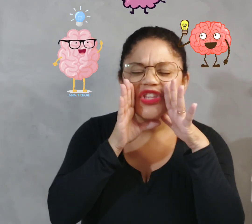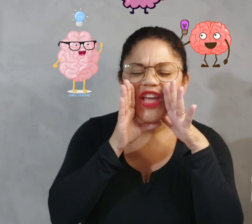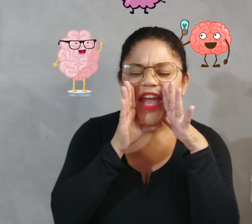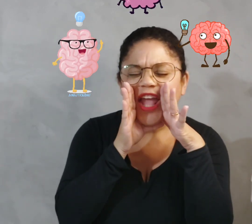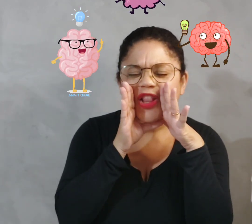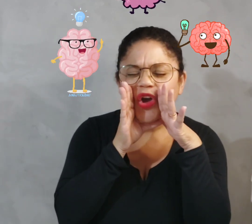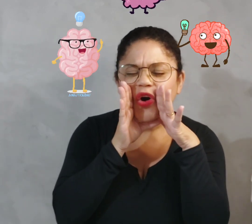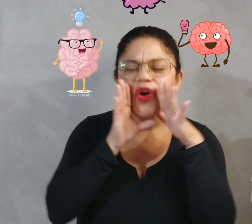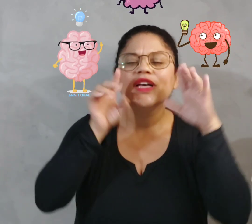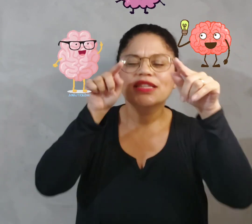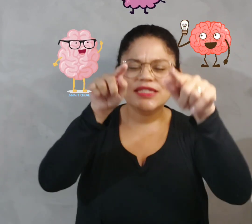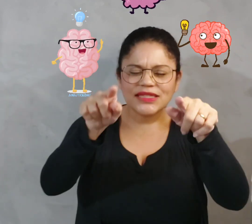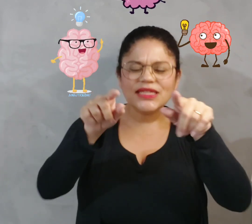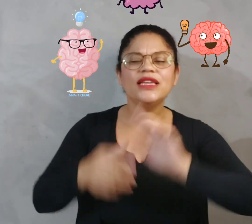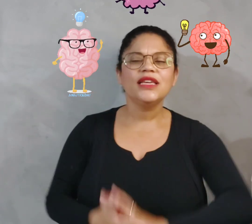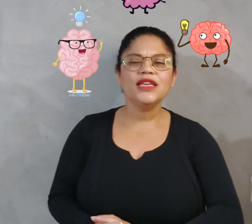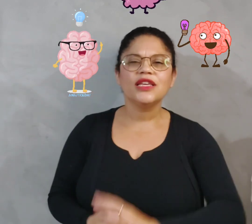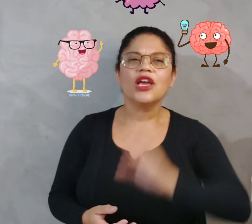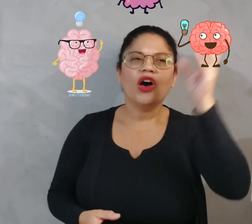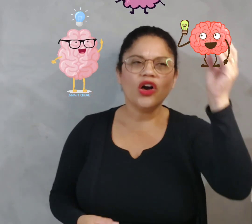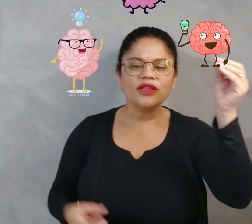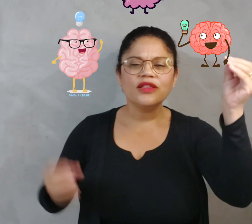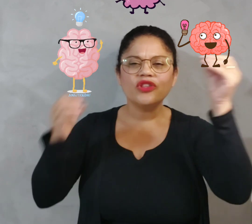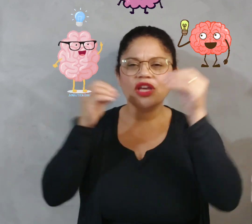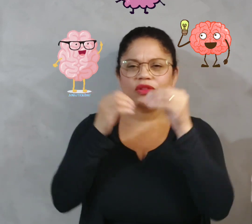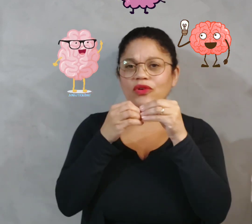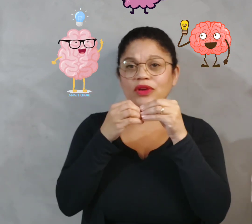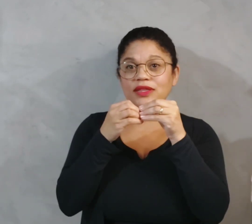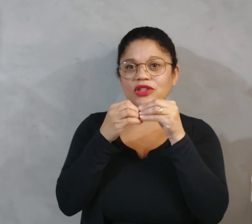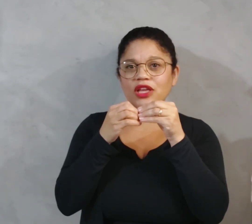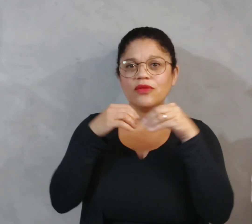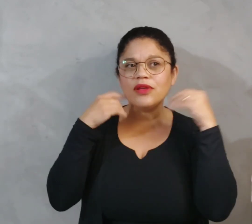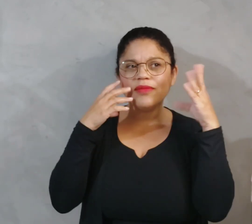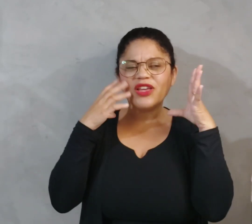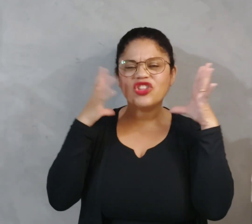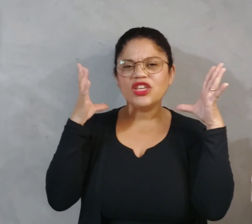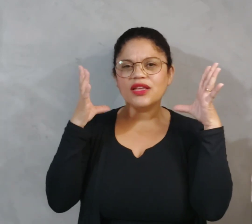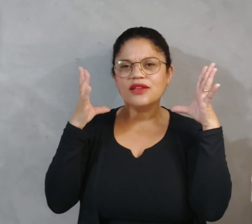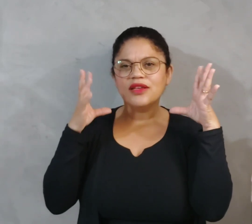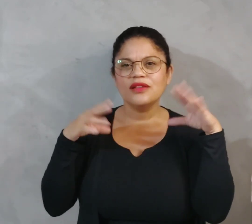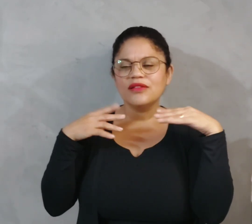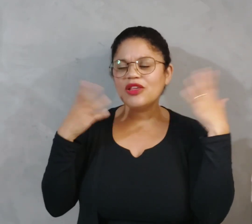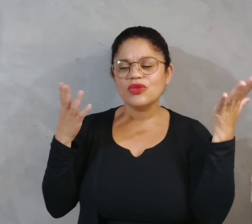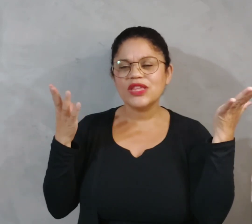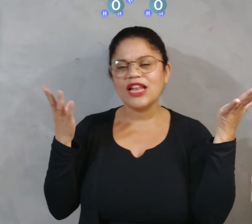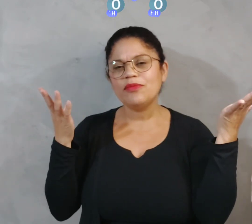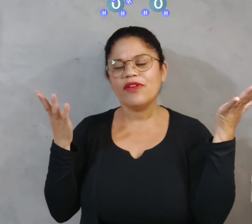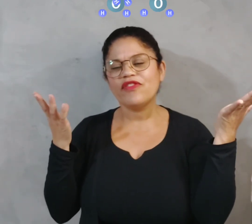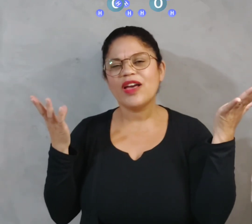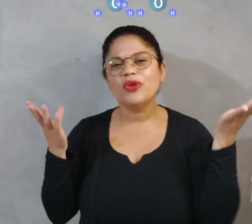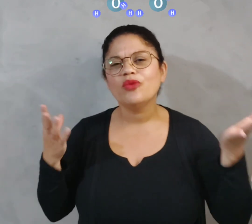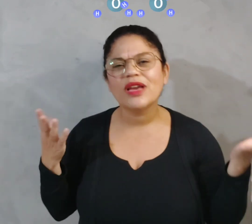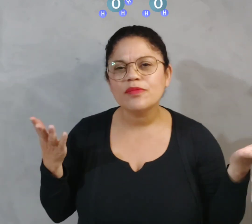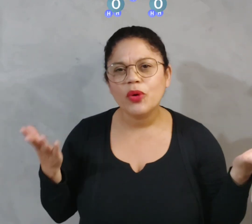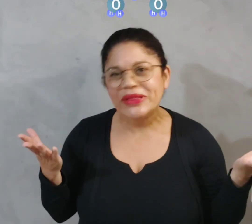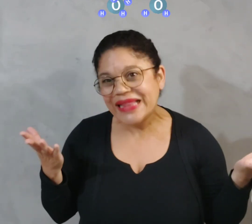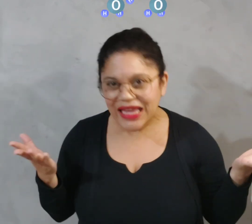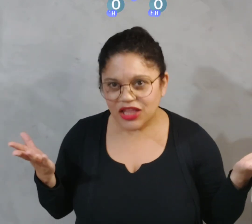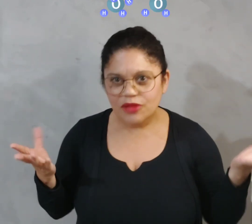Oxigênio. Sim, oxigênio com oxigênio. Imagina, seu cérebro vai ficar muito mais potente